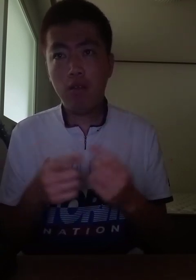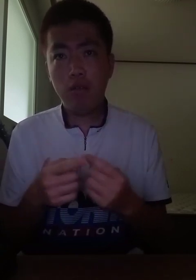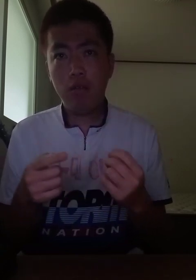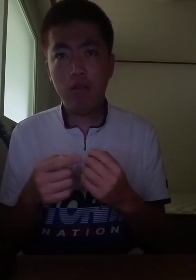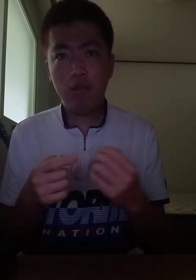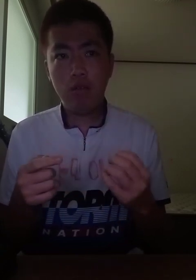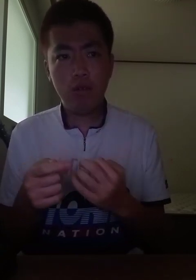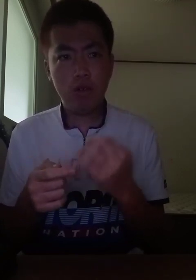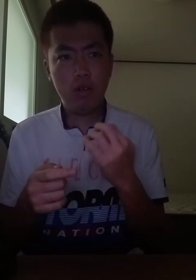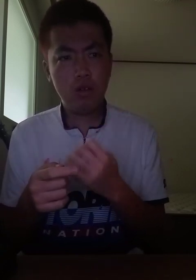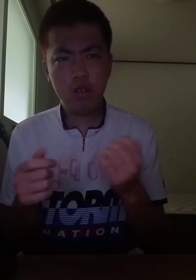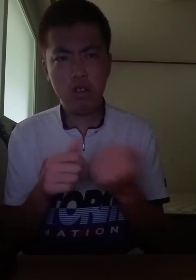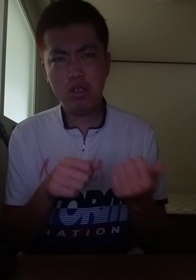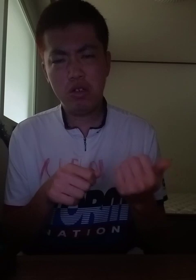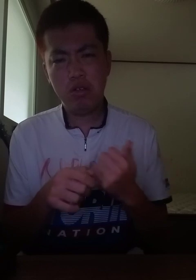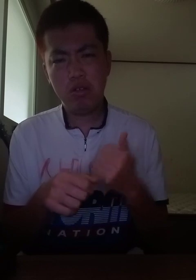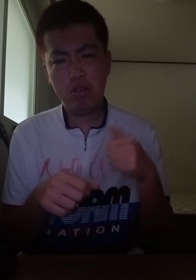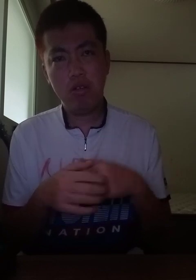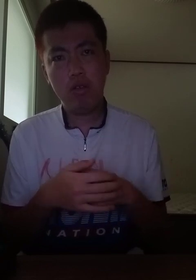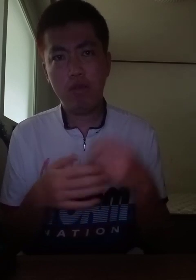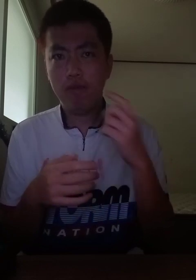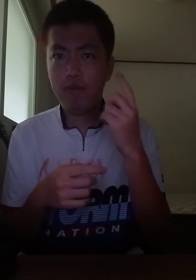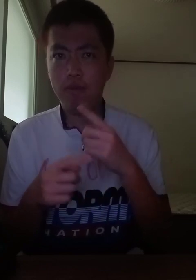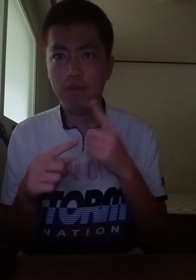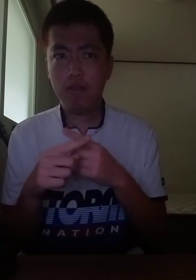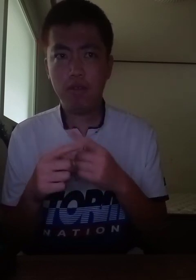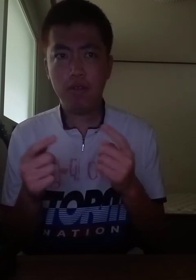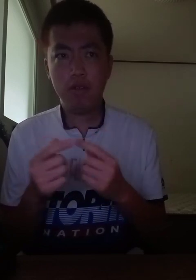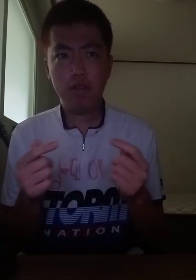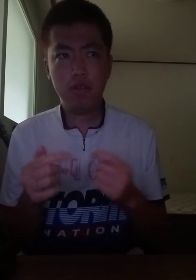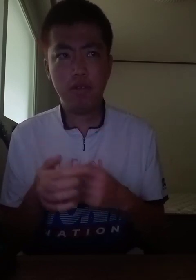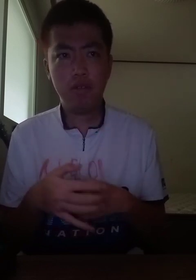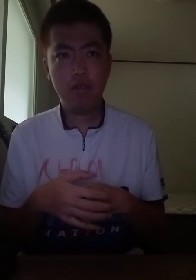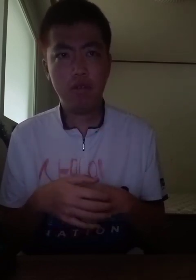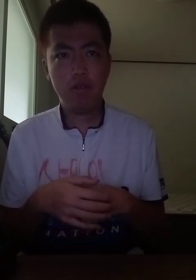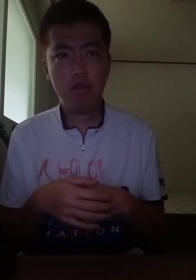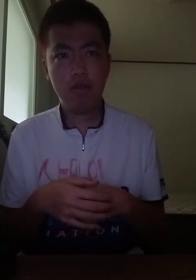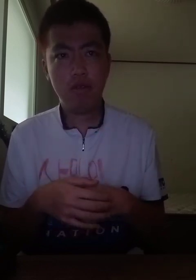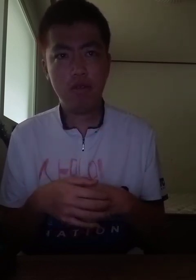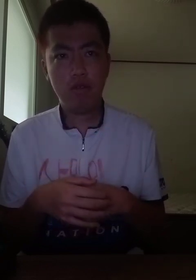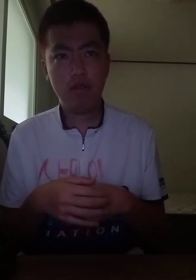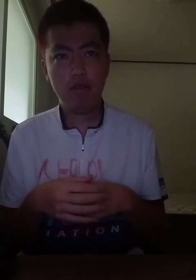싫어요. 군청은 도로를 옮기는 게 쉽지 않다고 설명합니다. 도로를